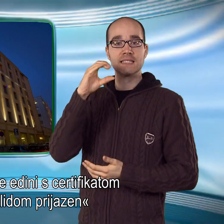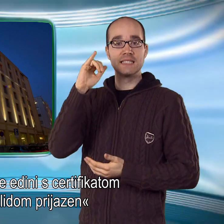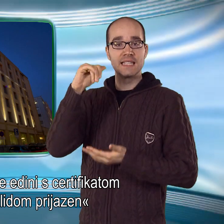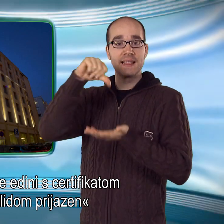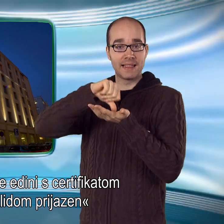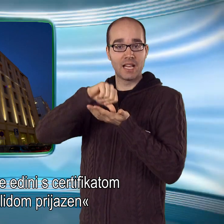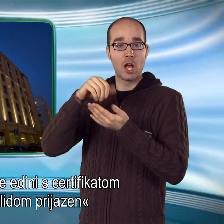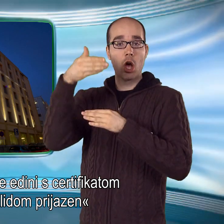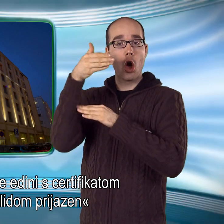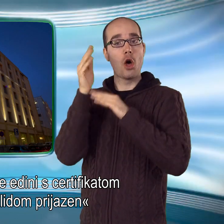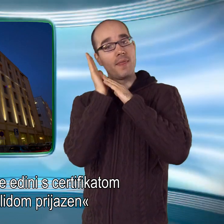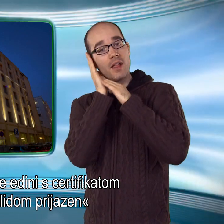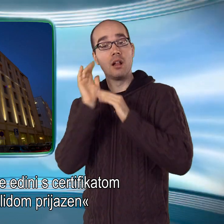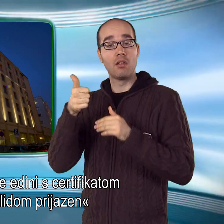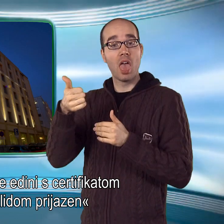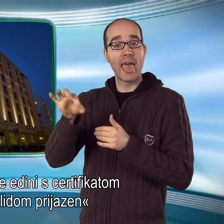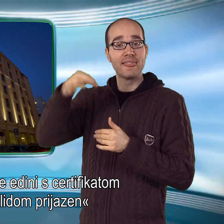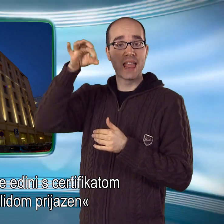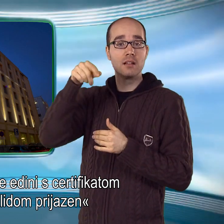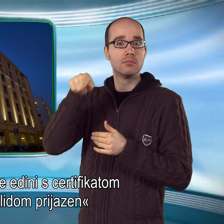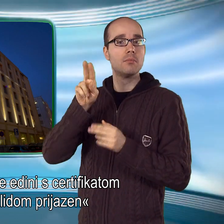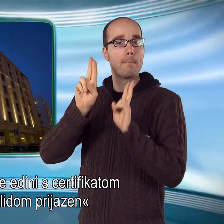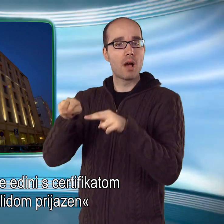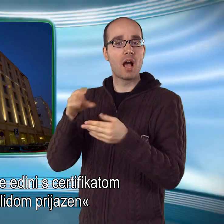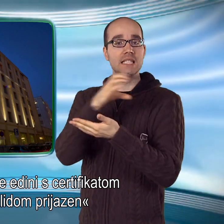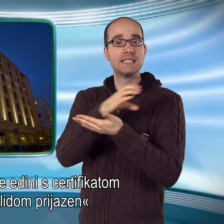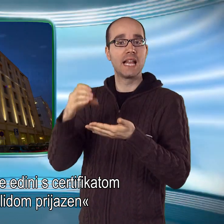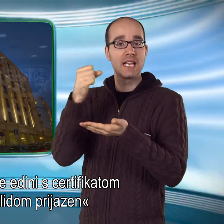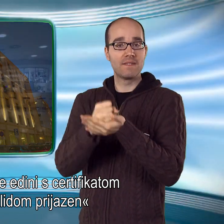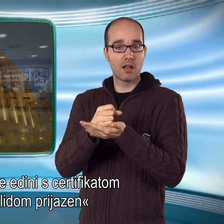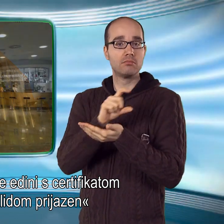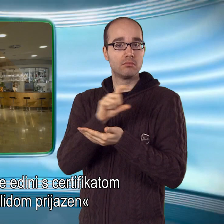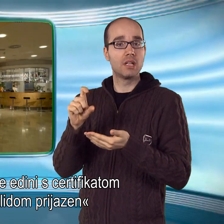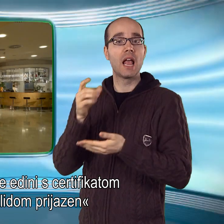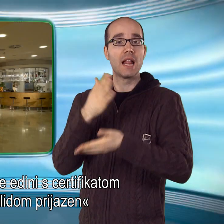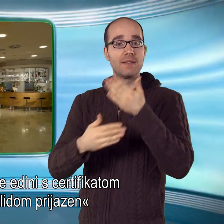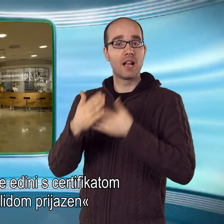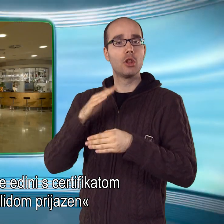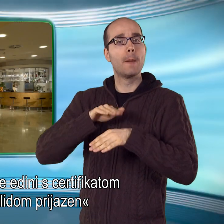City Hotel je edini s certifikatom invalidom prijazen turistični objekt v Ljubljani.